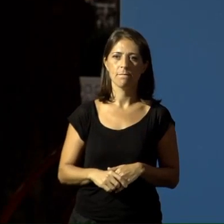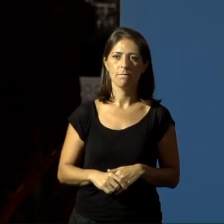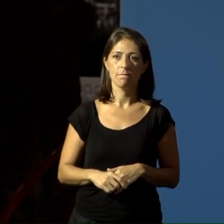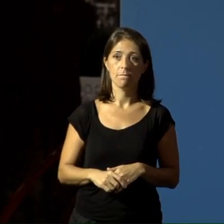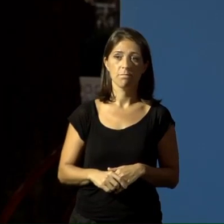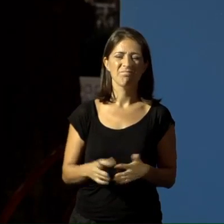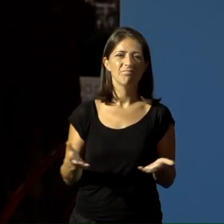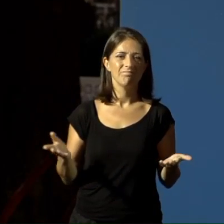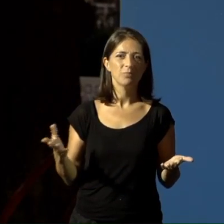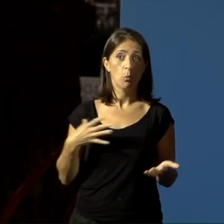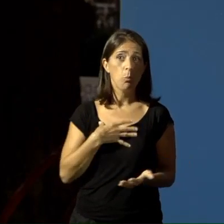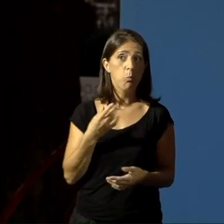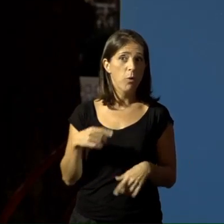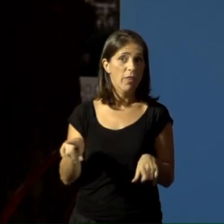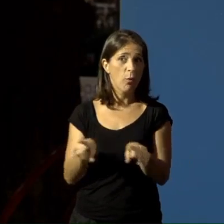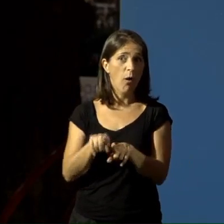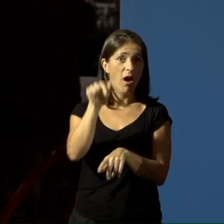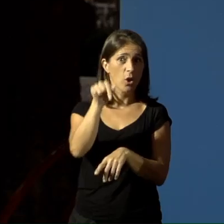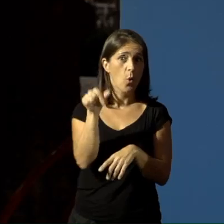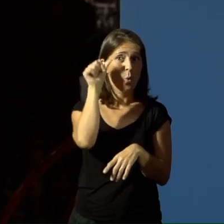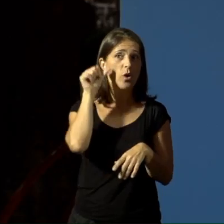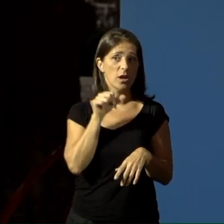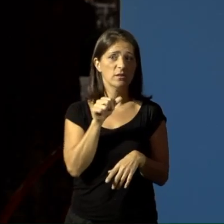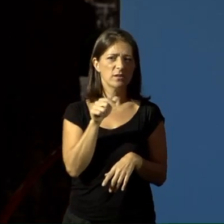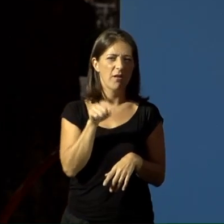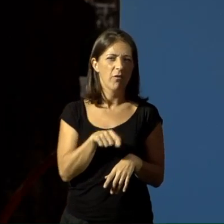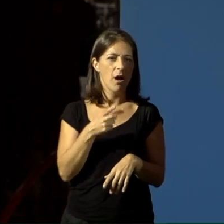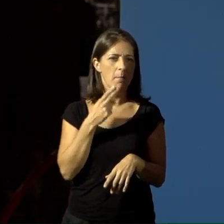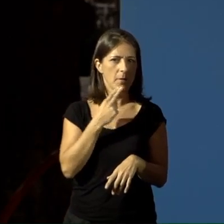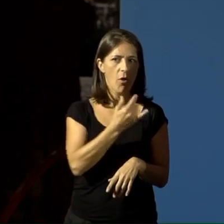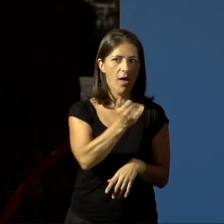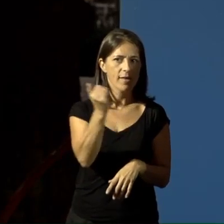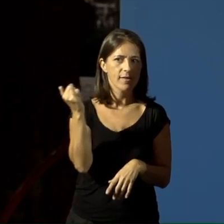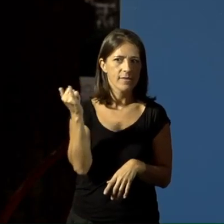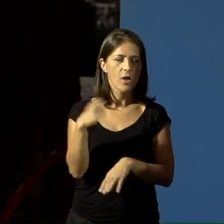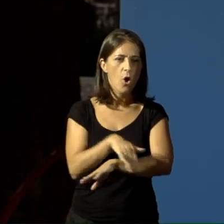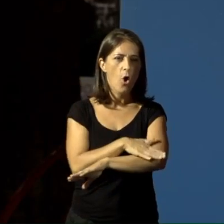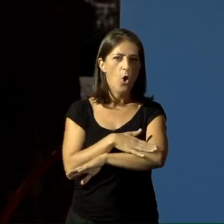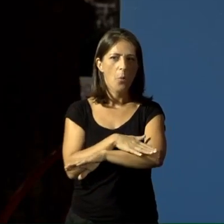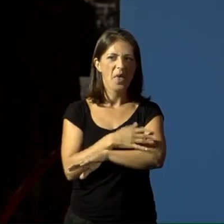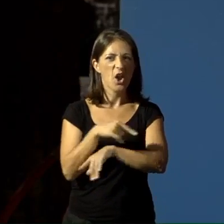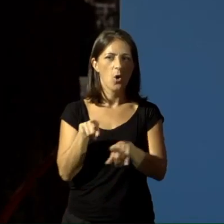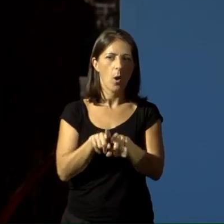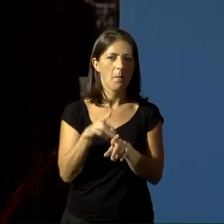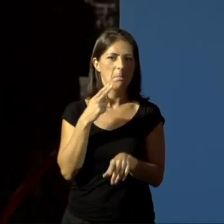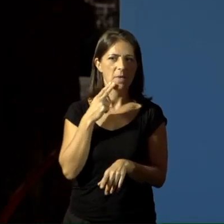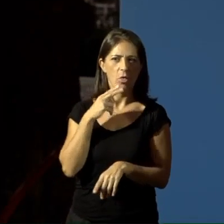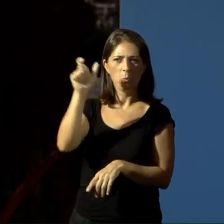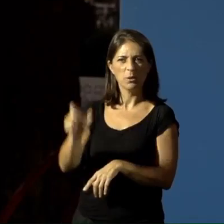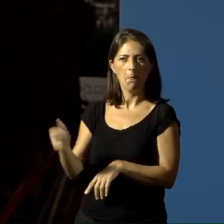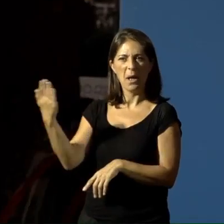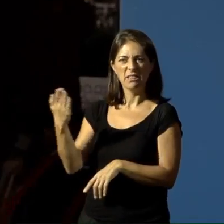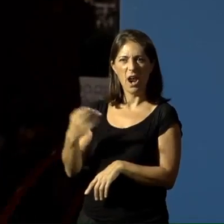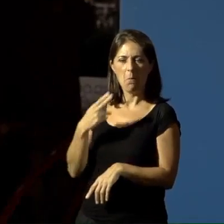El non será porque en Ourense tamén habita o medo, goberna o medo, Baltar come medo.